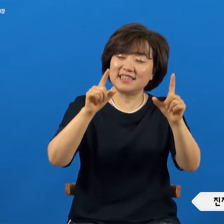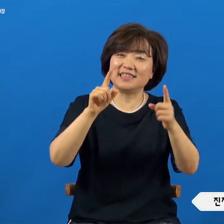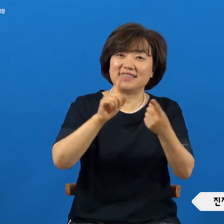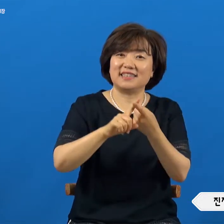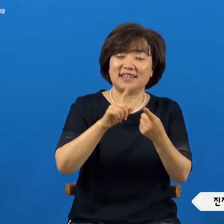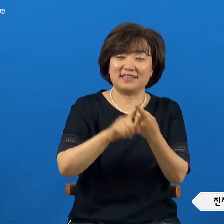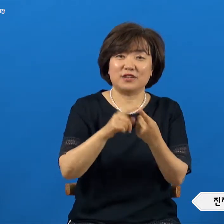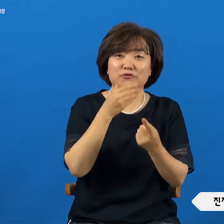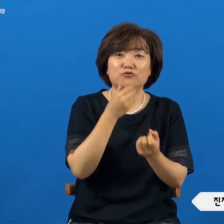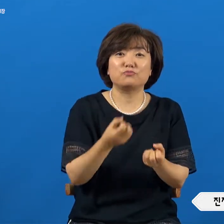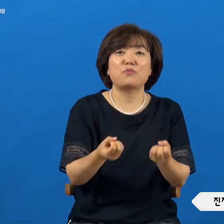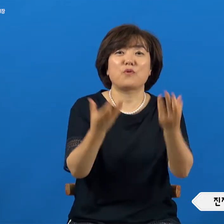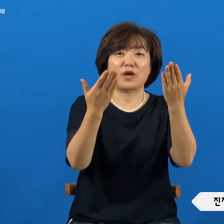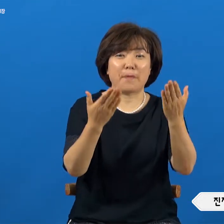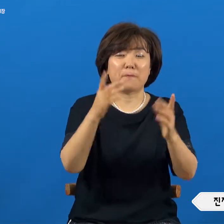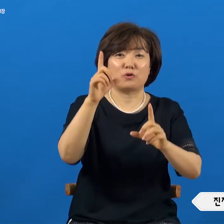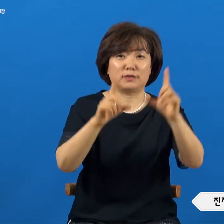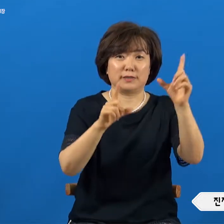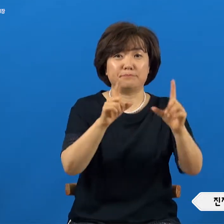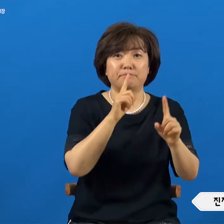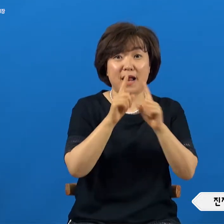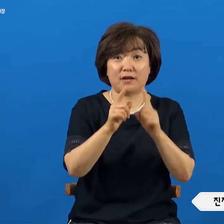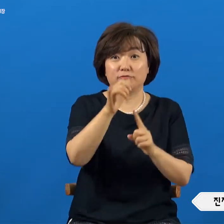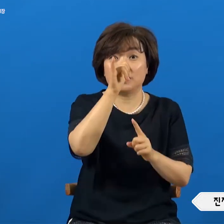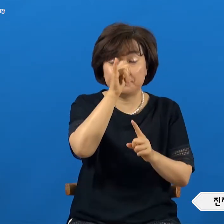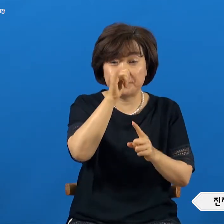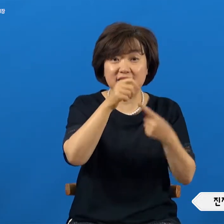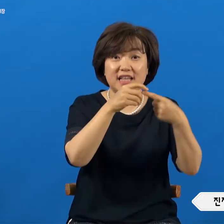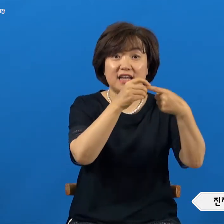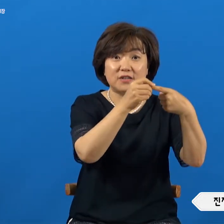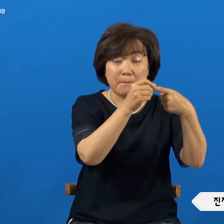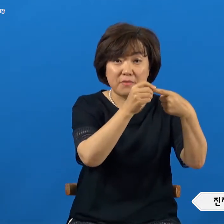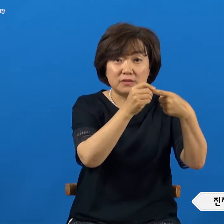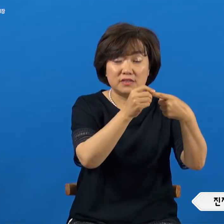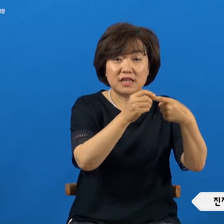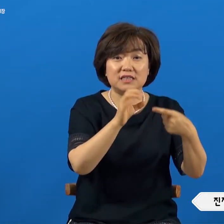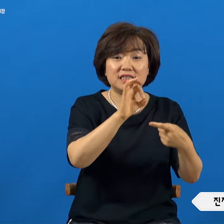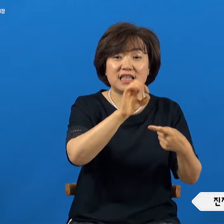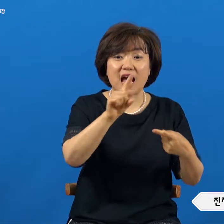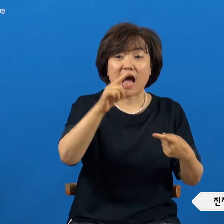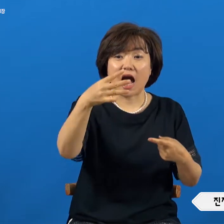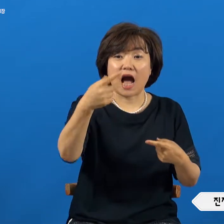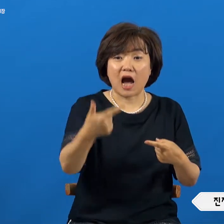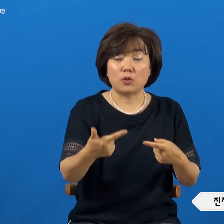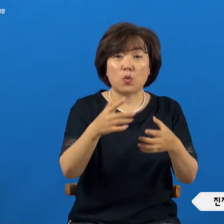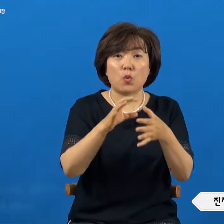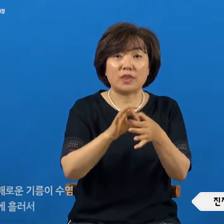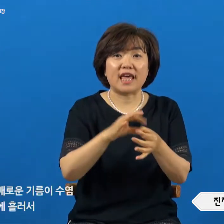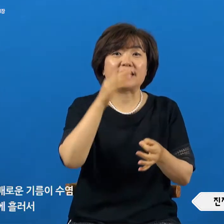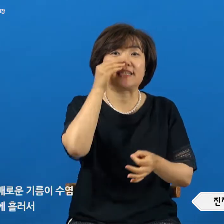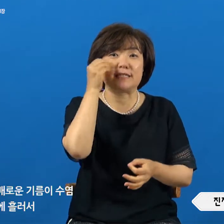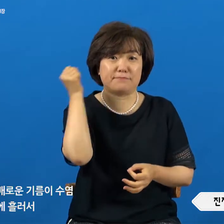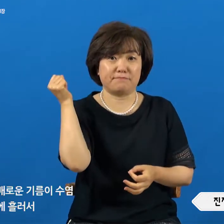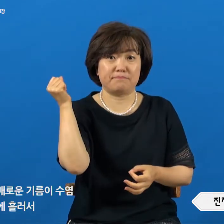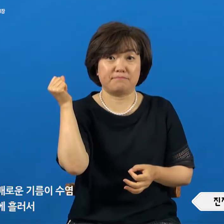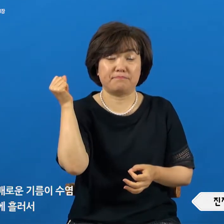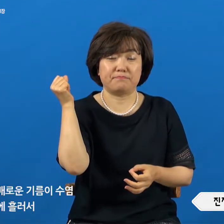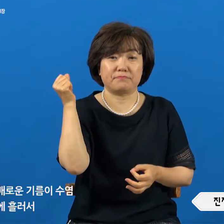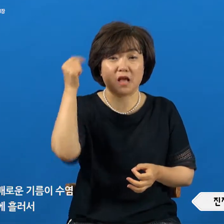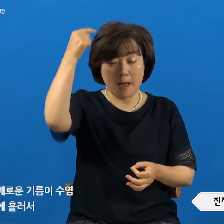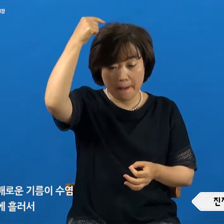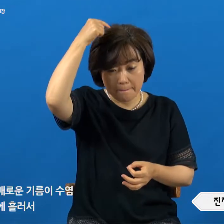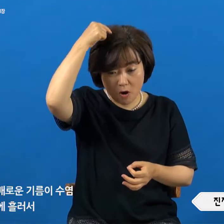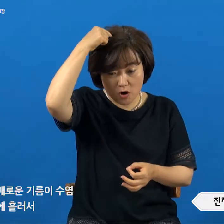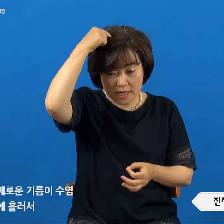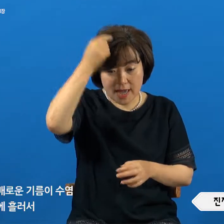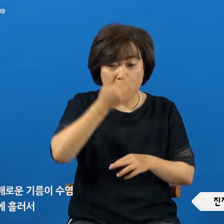모습을 설명하고 있습니다. 하나는 아론의 기름입니다. 2절 말씀 보십시오. 머리에